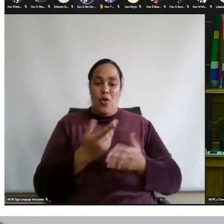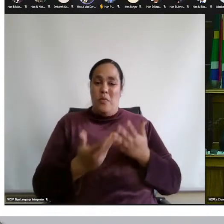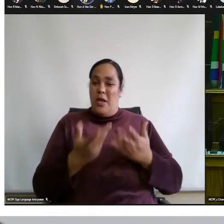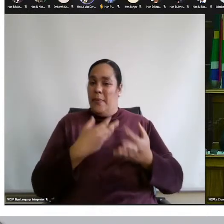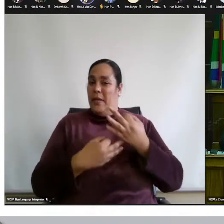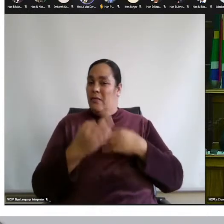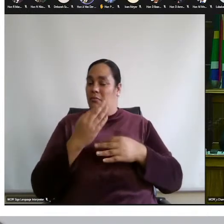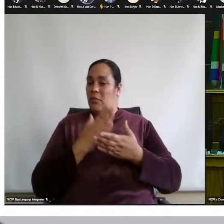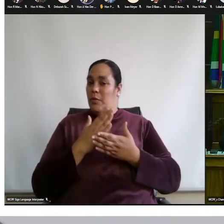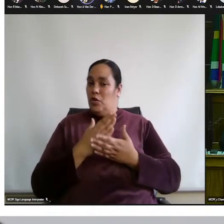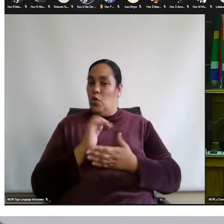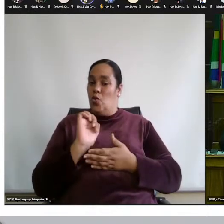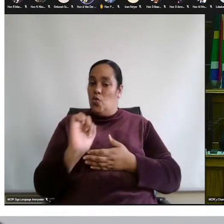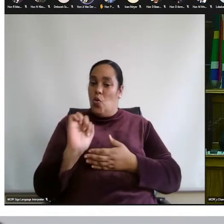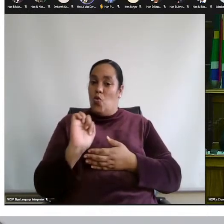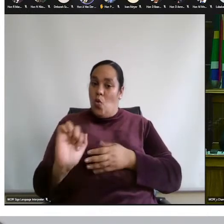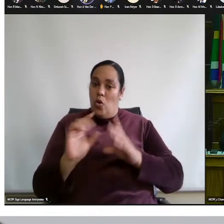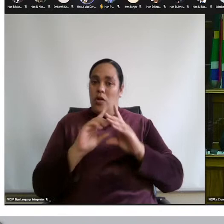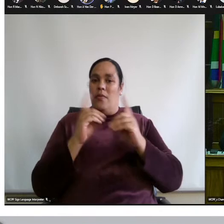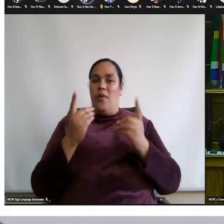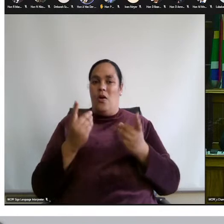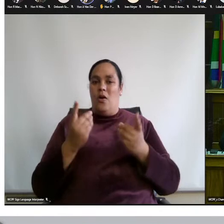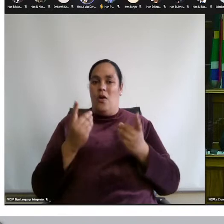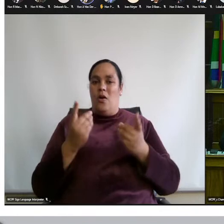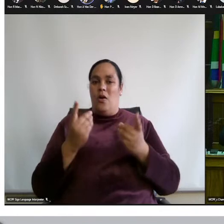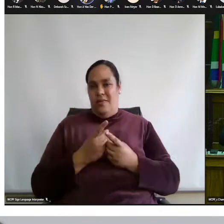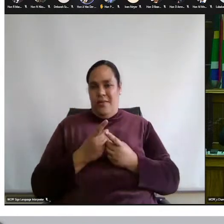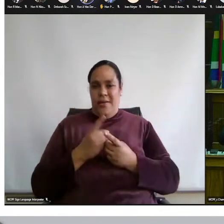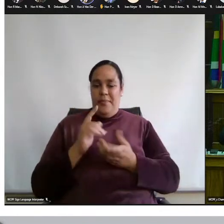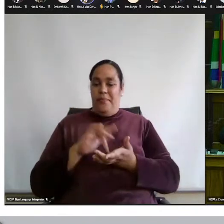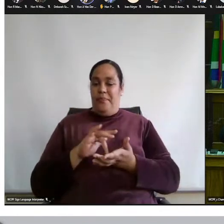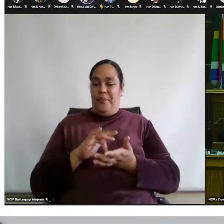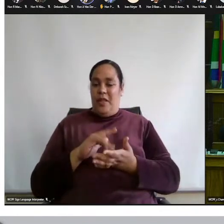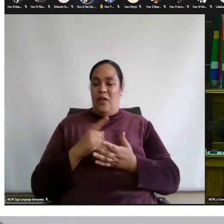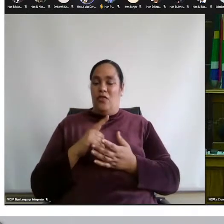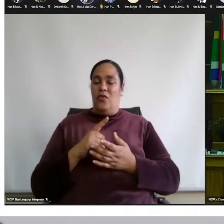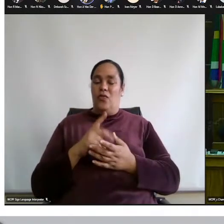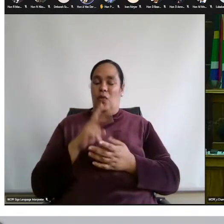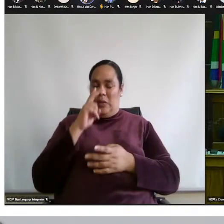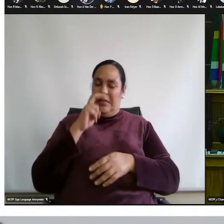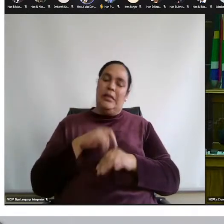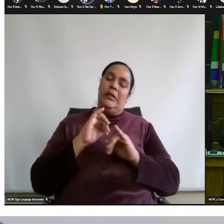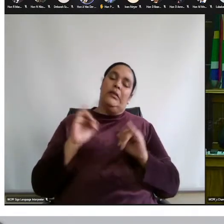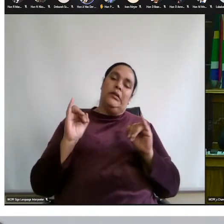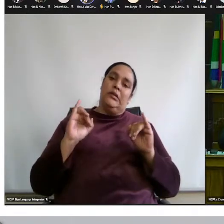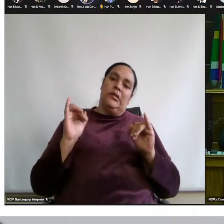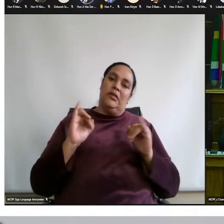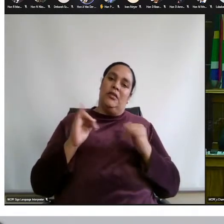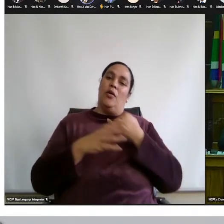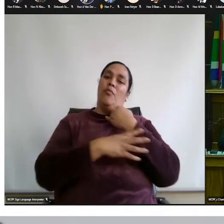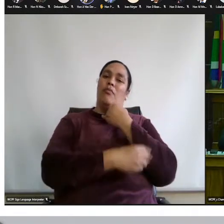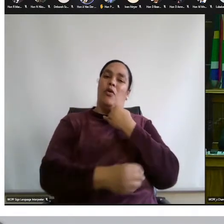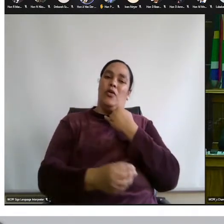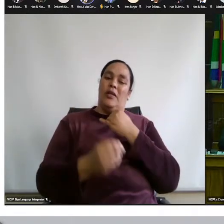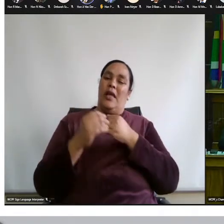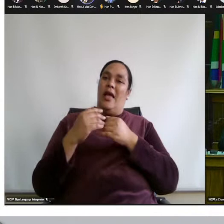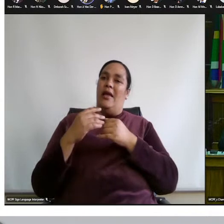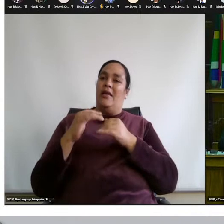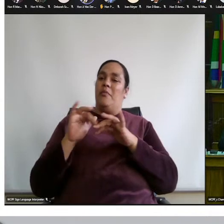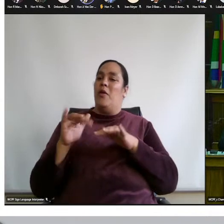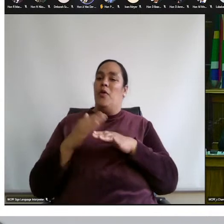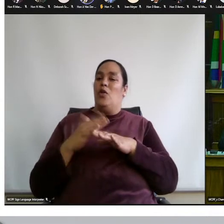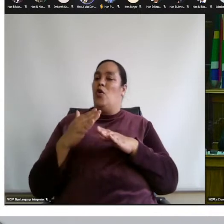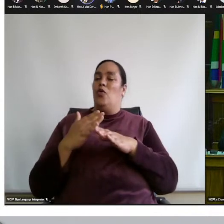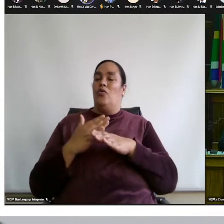verseker dat u en u departement nie die posisie van desperate, arm en werklose mense sal